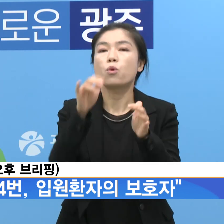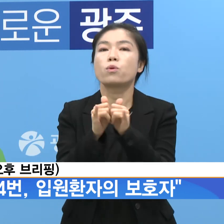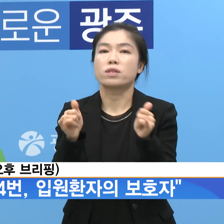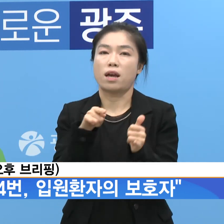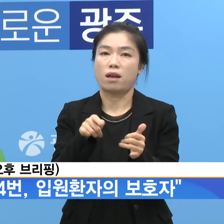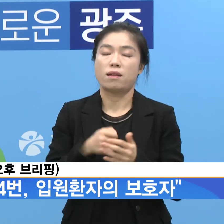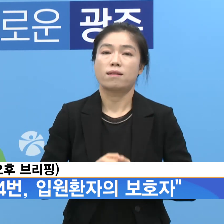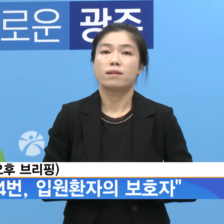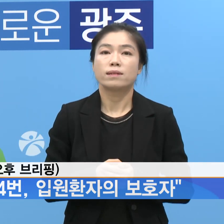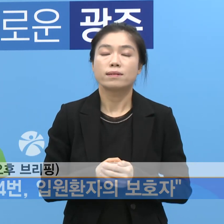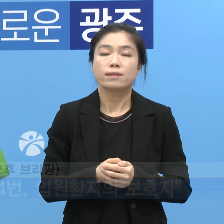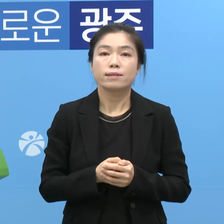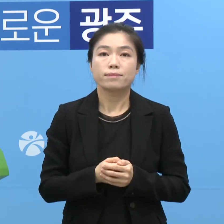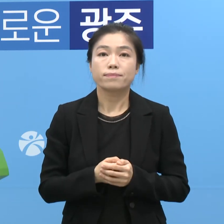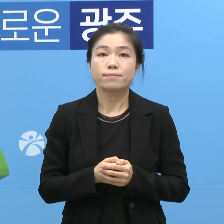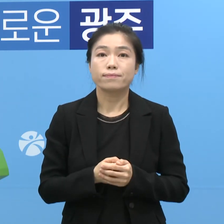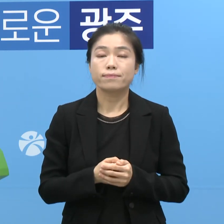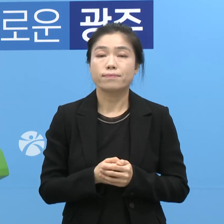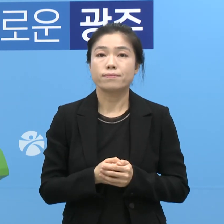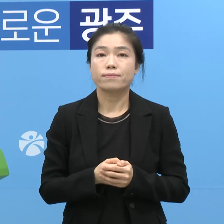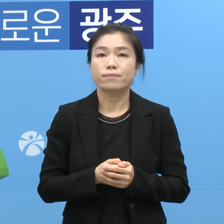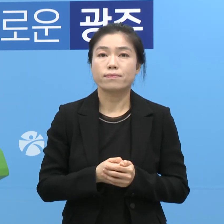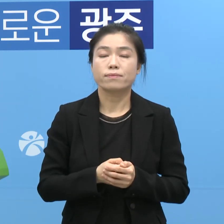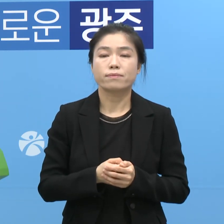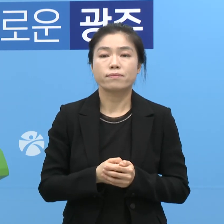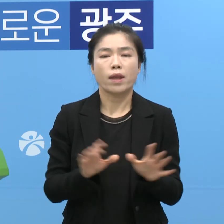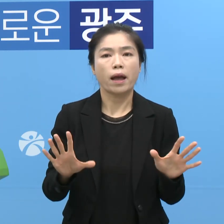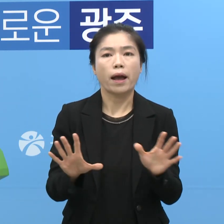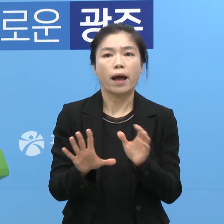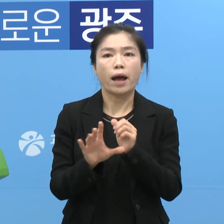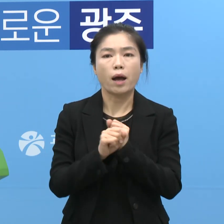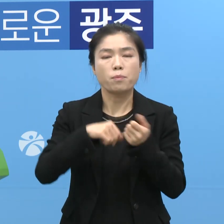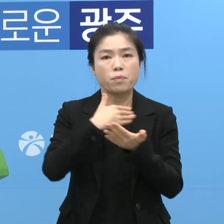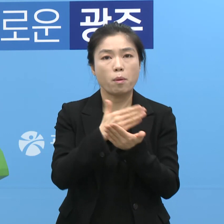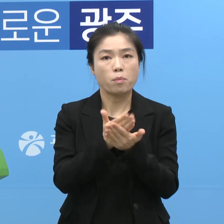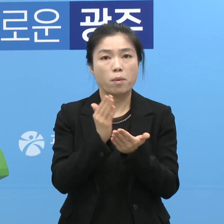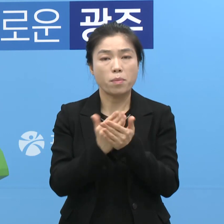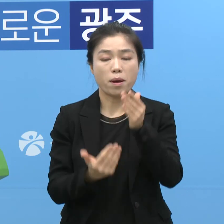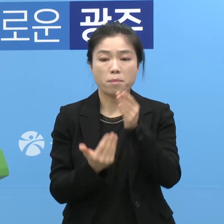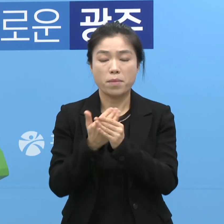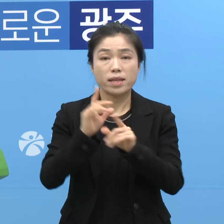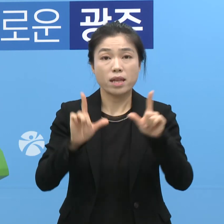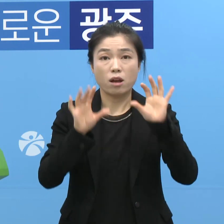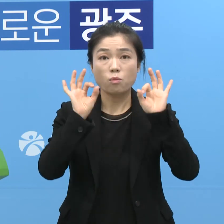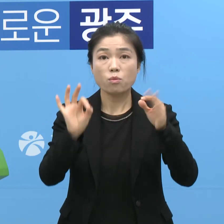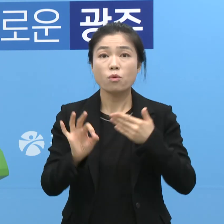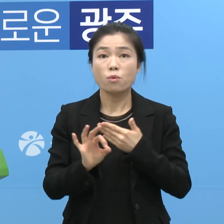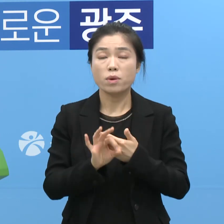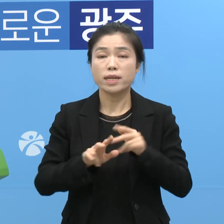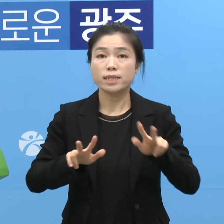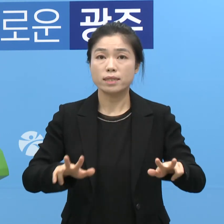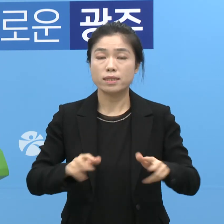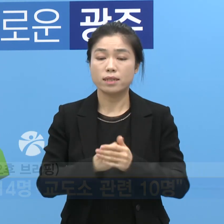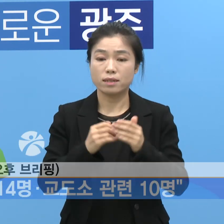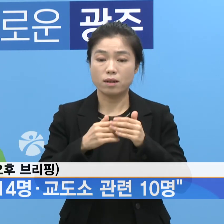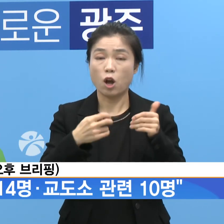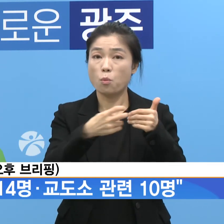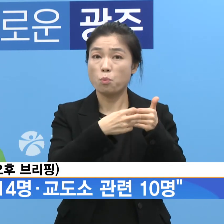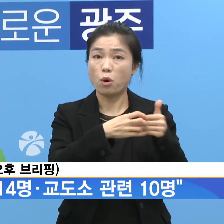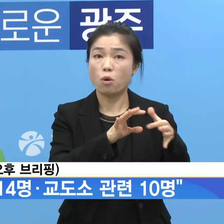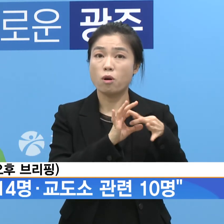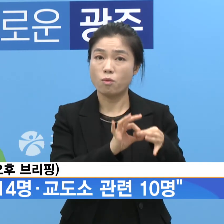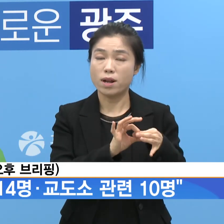입니다 어져 총괄적으로 요꼬 유형별로 발생 현황을 보면 지금 전남대병원